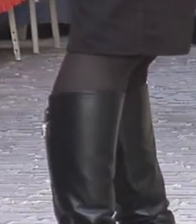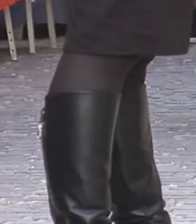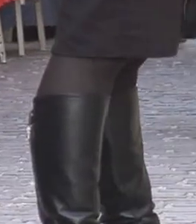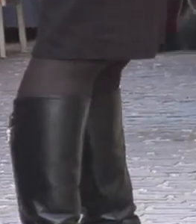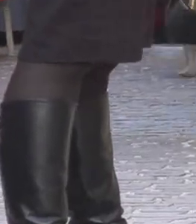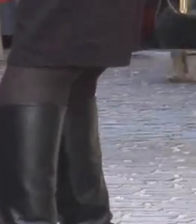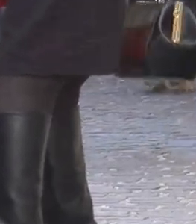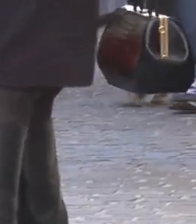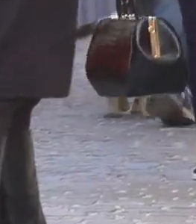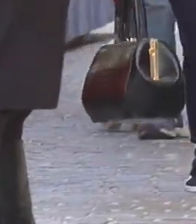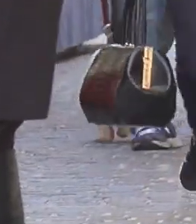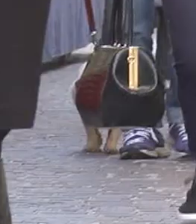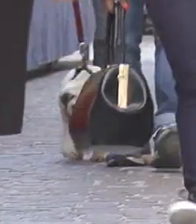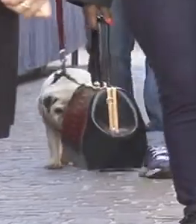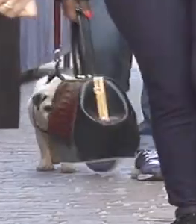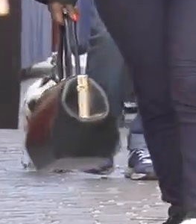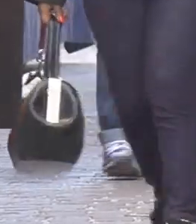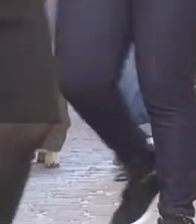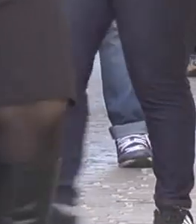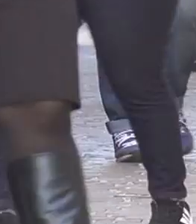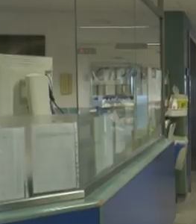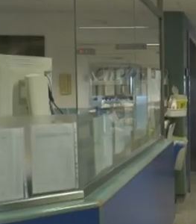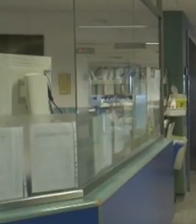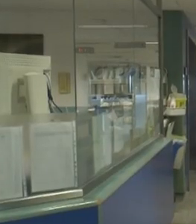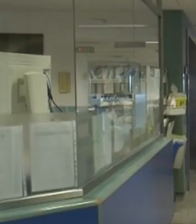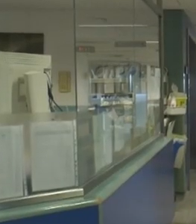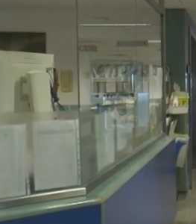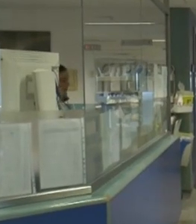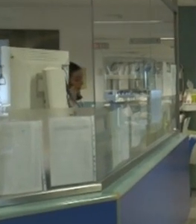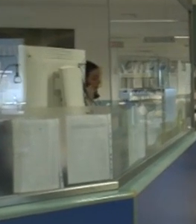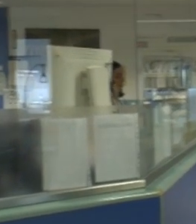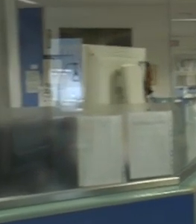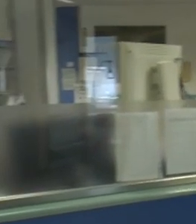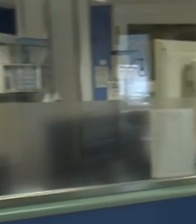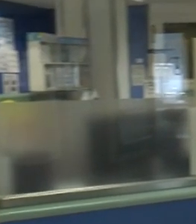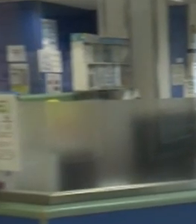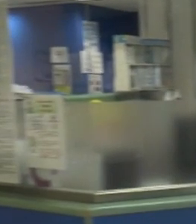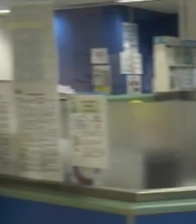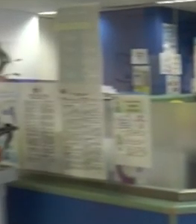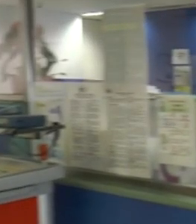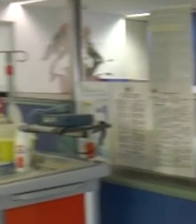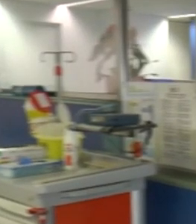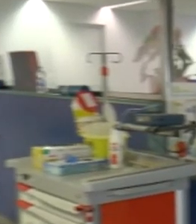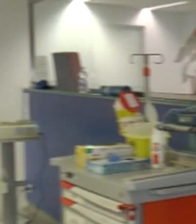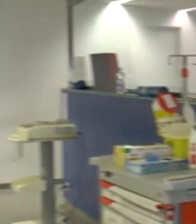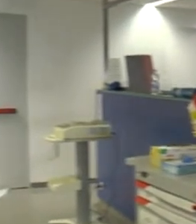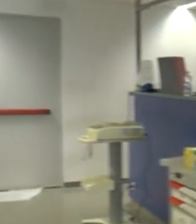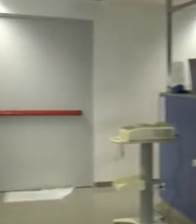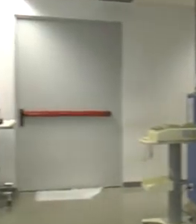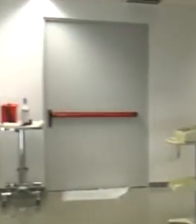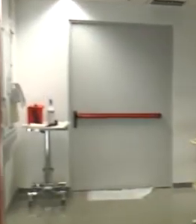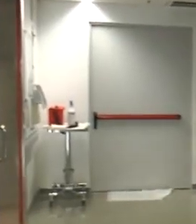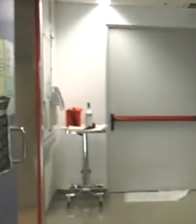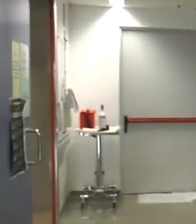indurre a facili entusiasmi ma non è così anzi è proprio in questo momento che l'attenzione va mantenuta altissima lo ricorda il